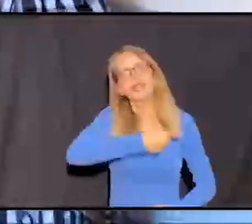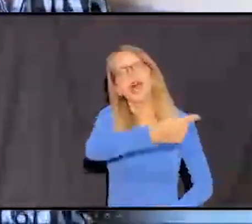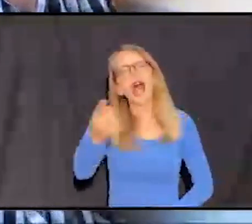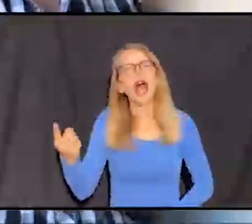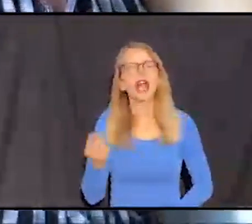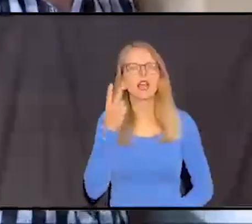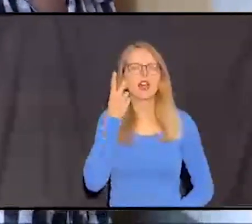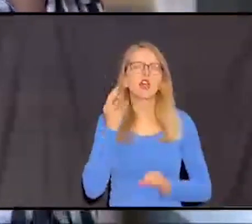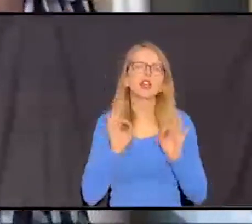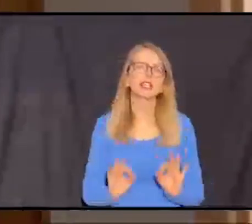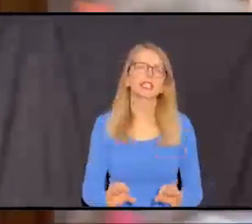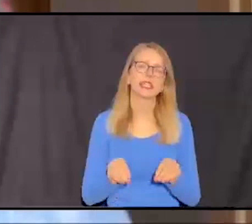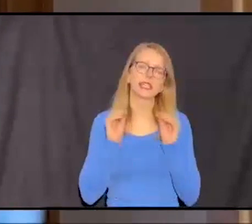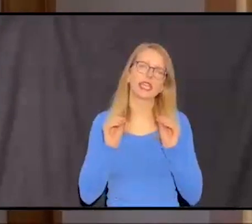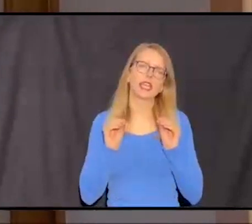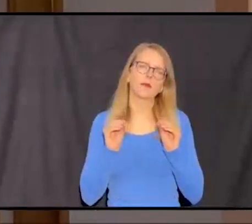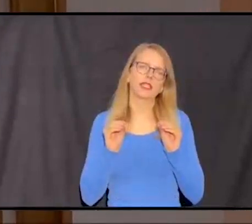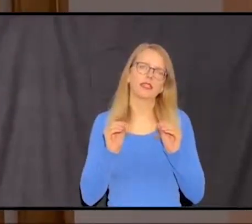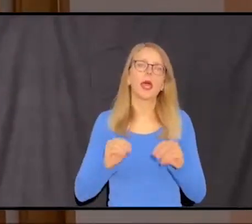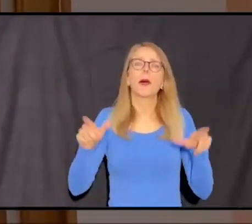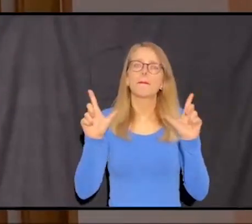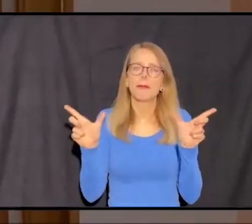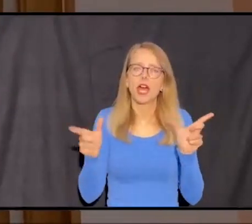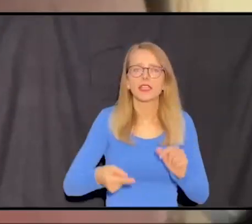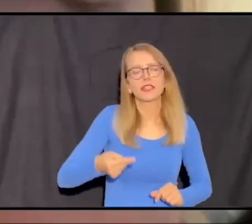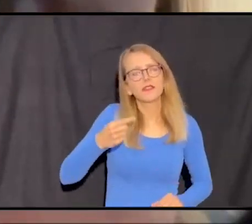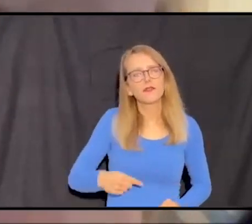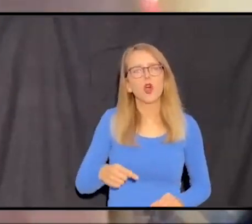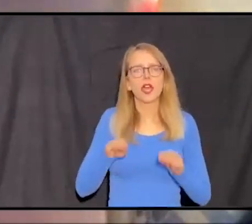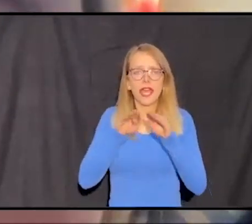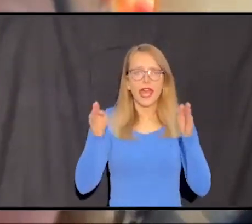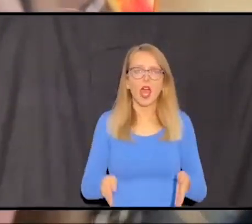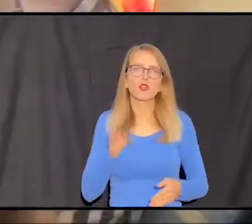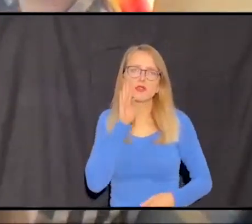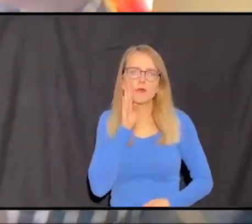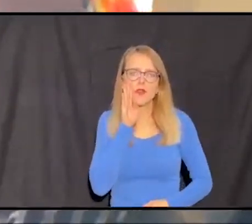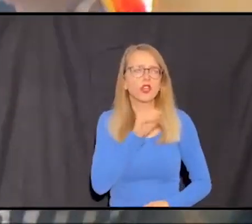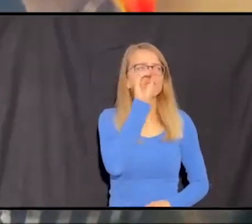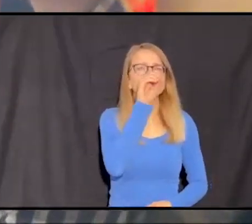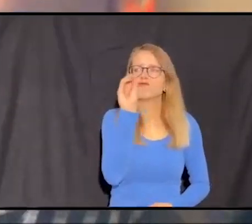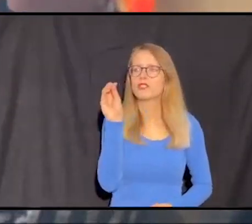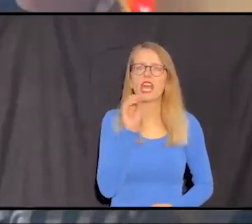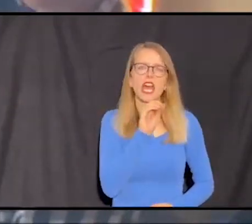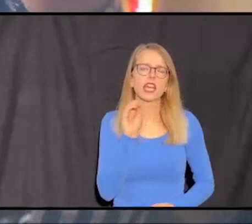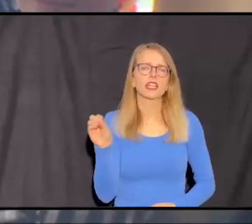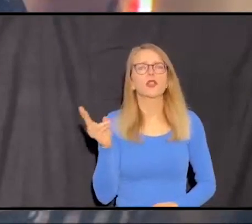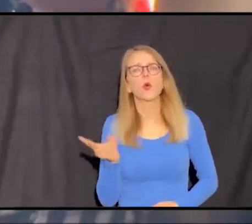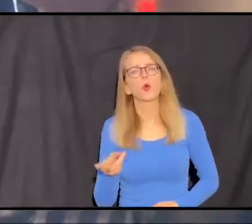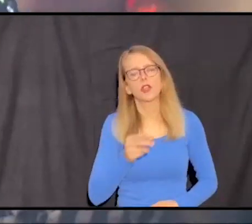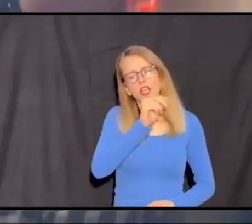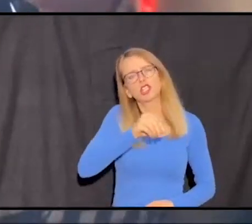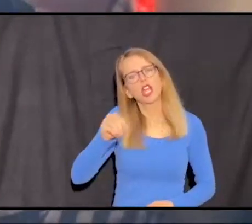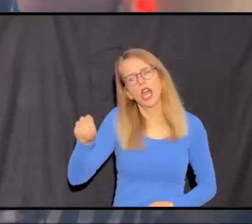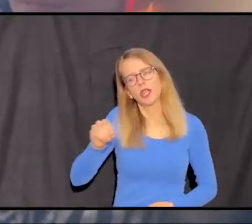besondere uhrzeit in gelb und 22 bis 7 uhr und 12 bis 19 uhr